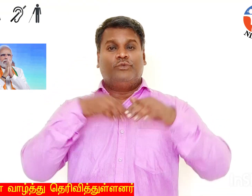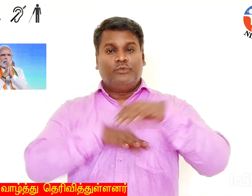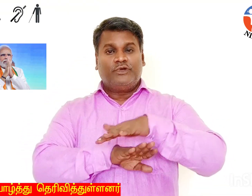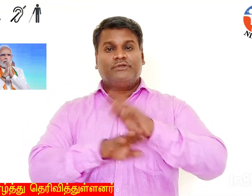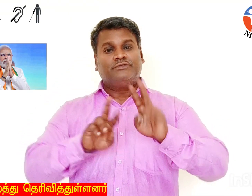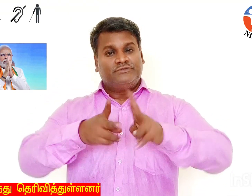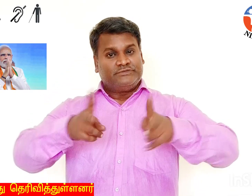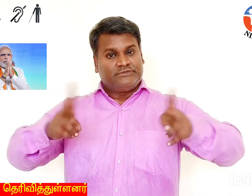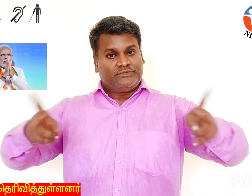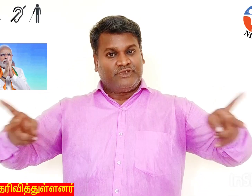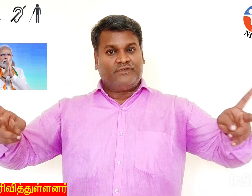தெரிவித்துள்ளனர்.